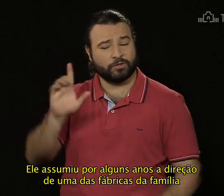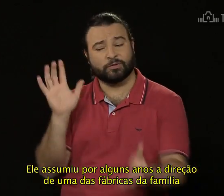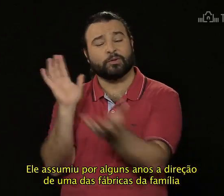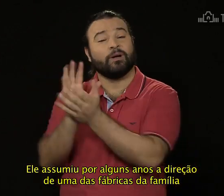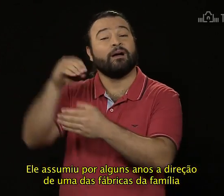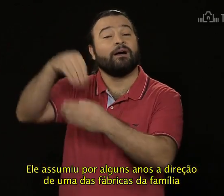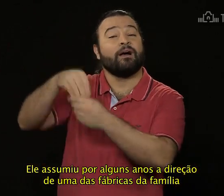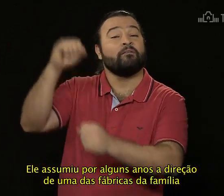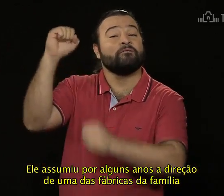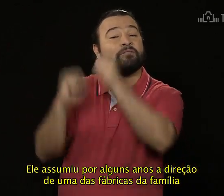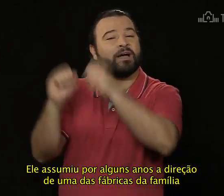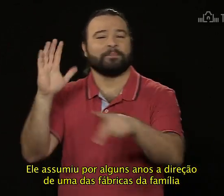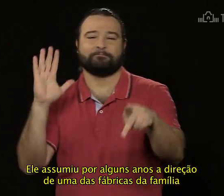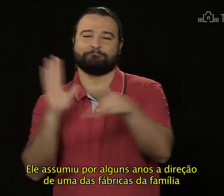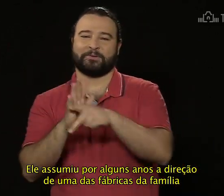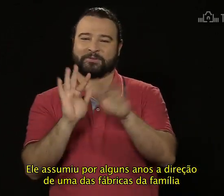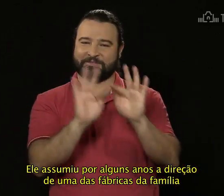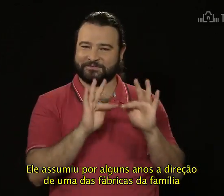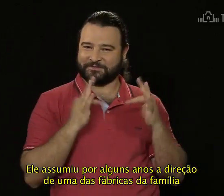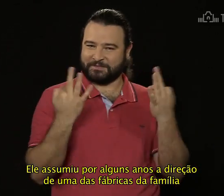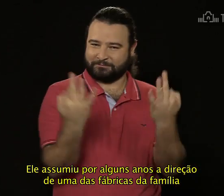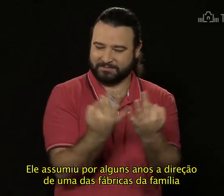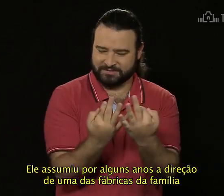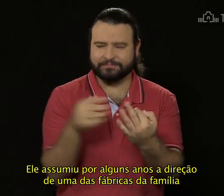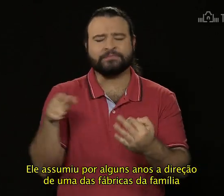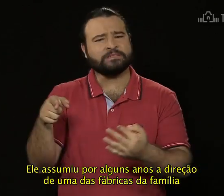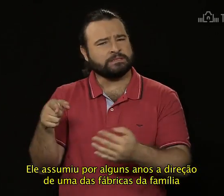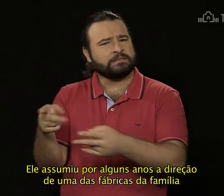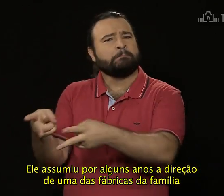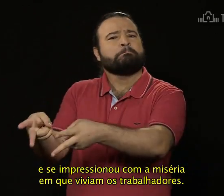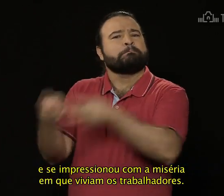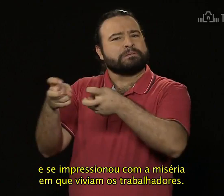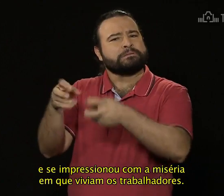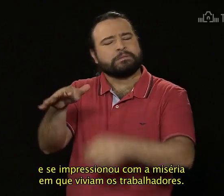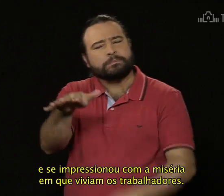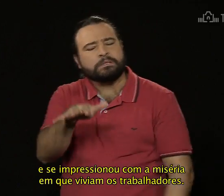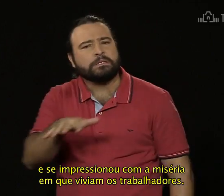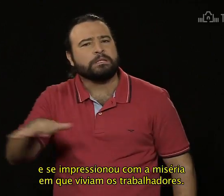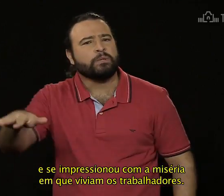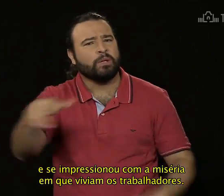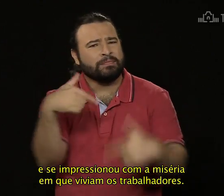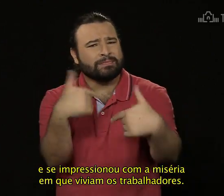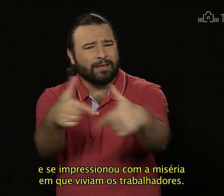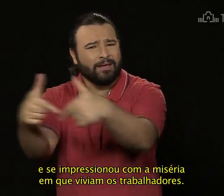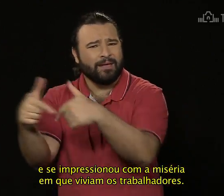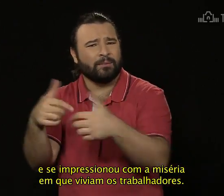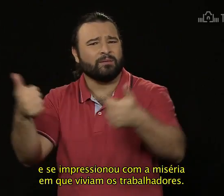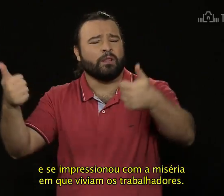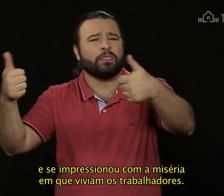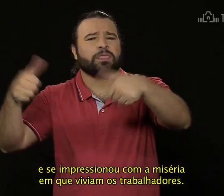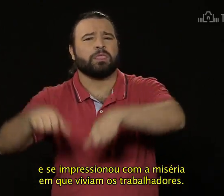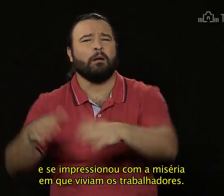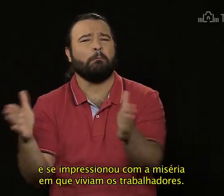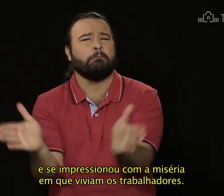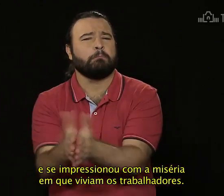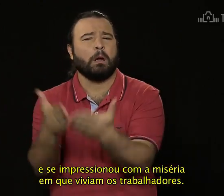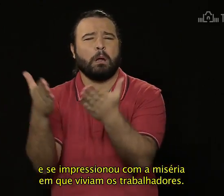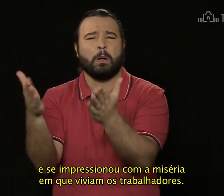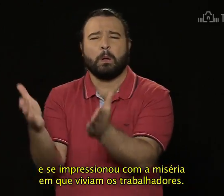a direção de uma das fábricas da família e se impressionou com a miséria em que viviam